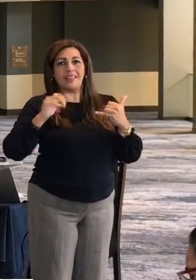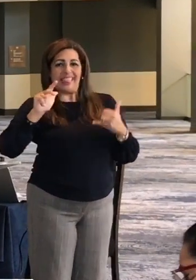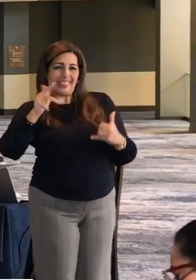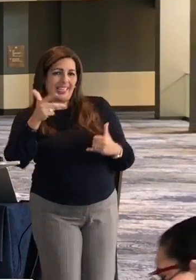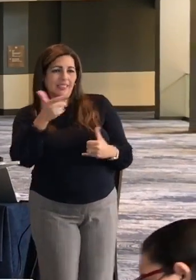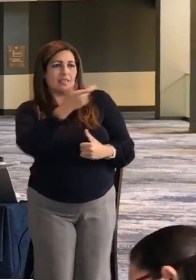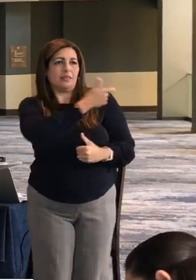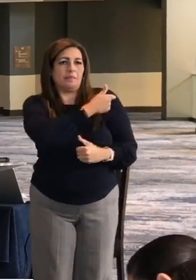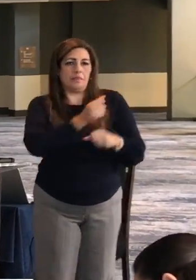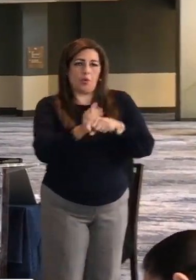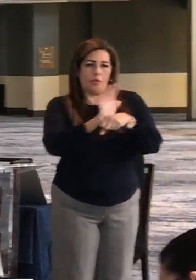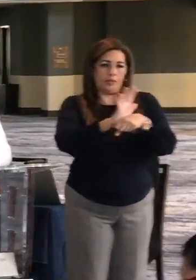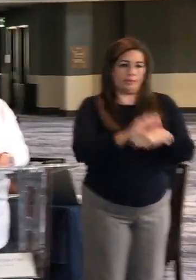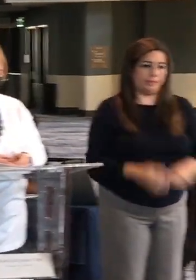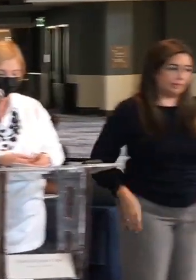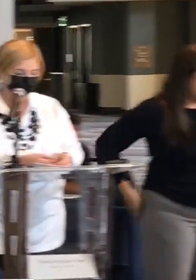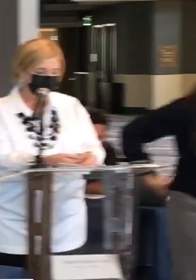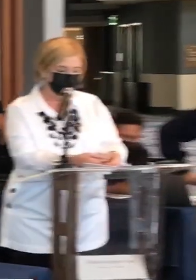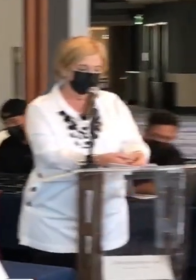de COVID-19.